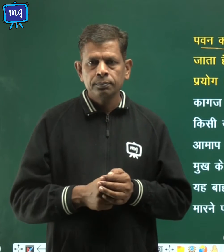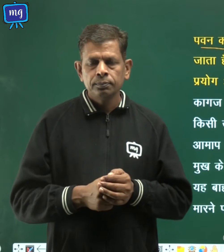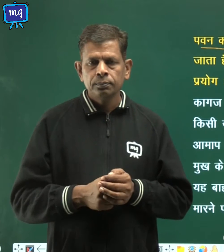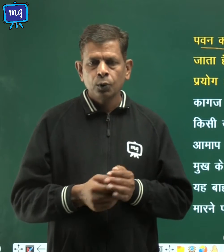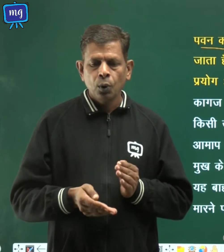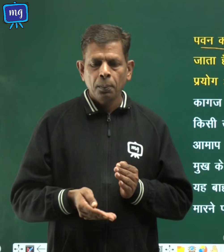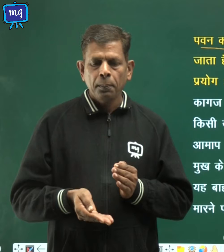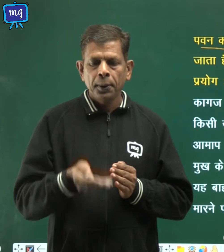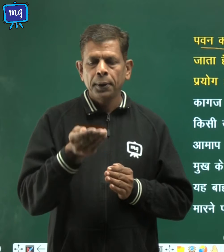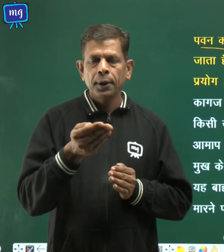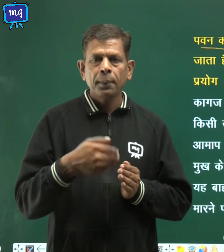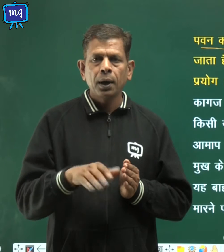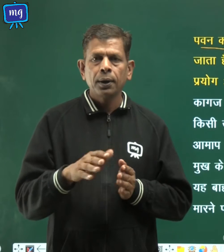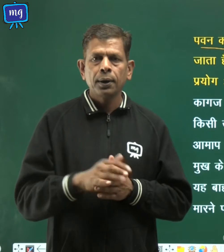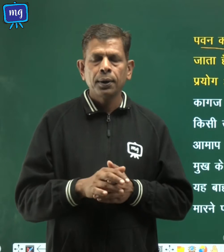बढ़ने पर